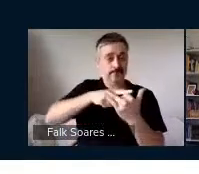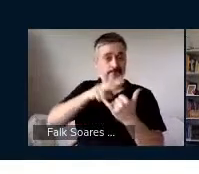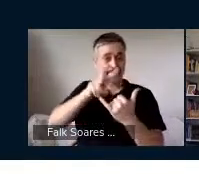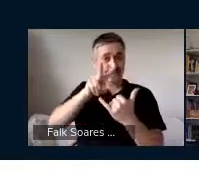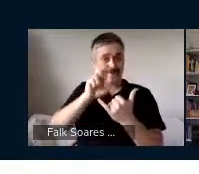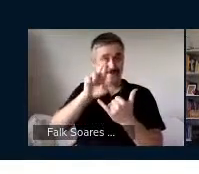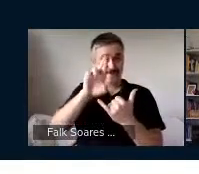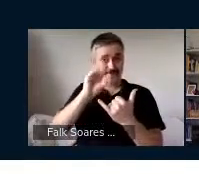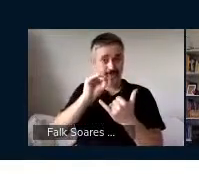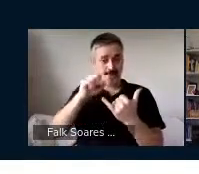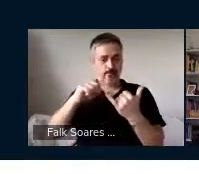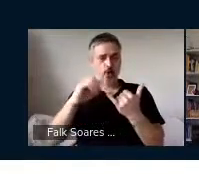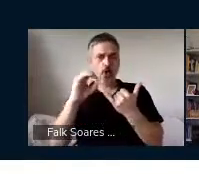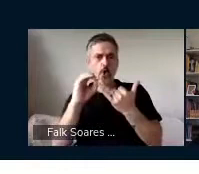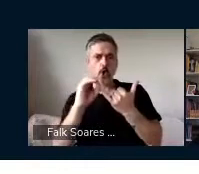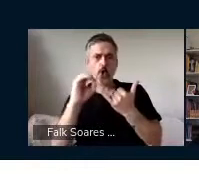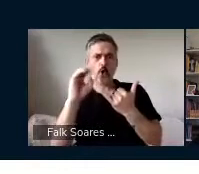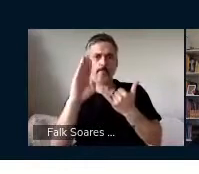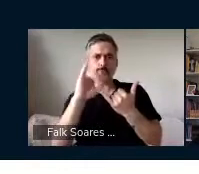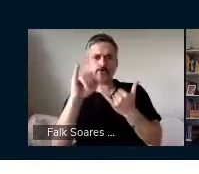sujeito, verbo,